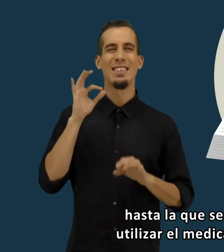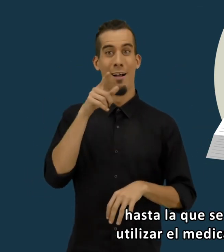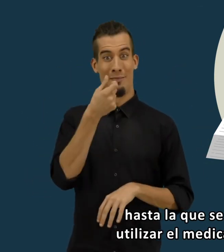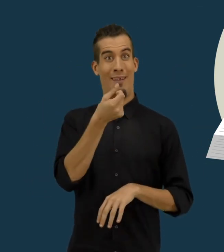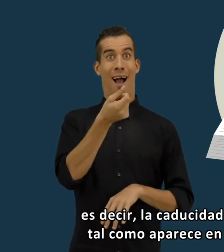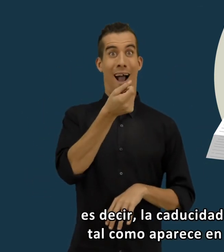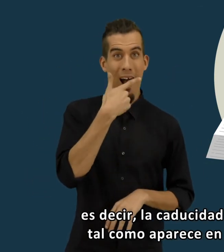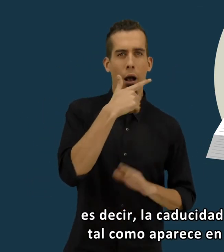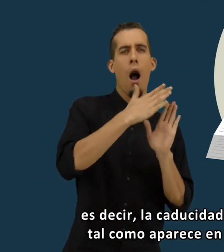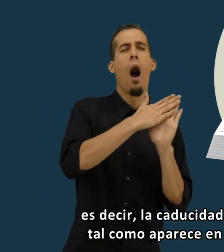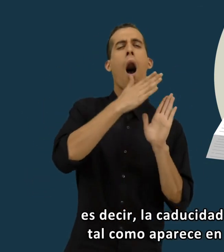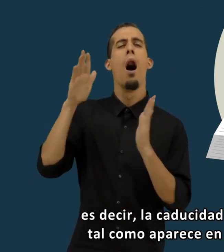el medicamento.